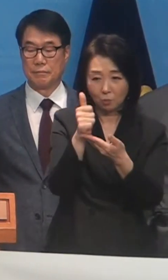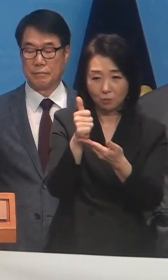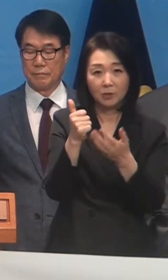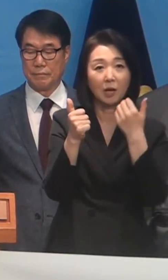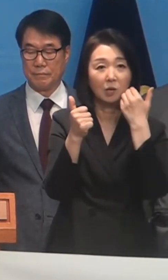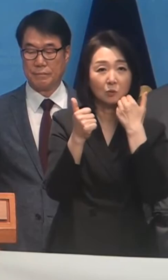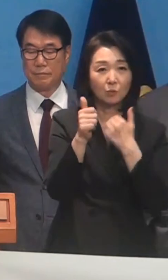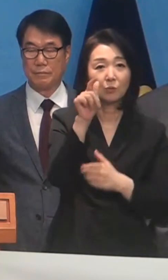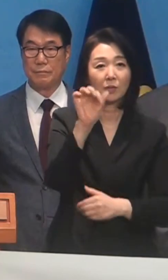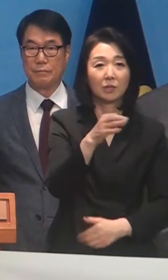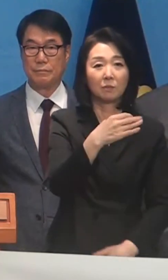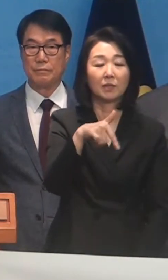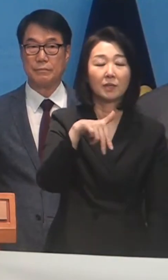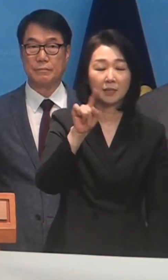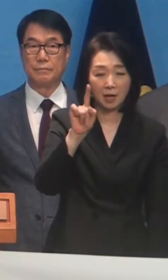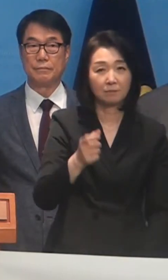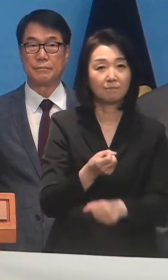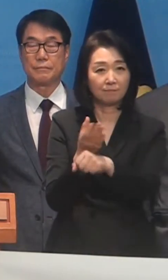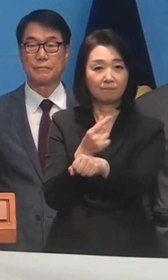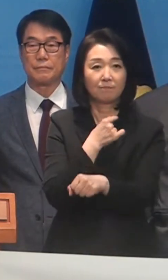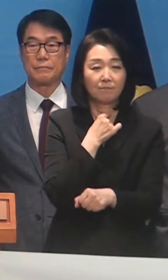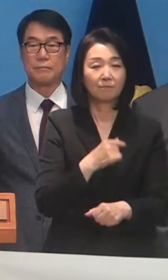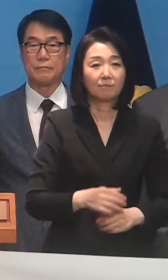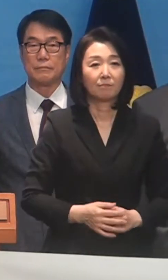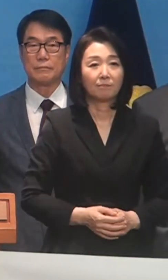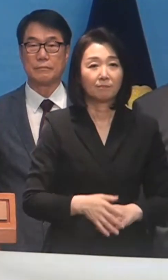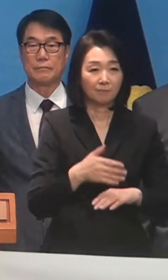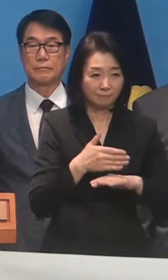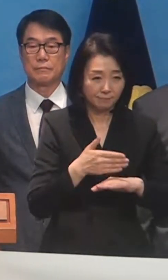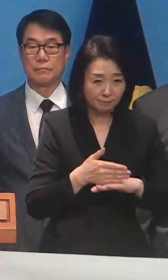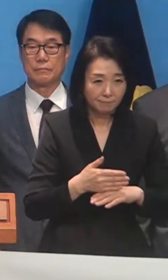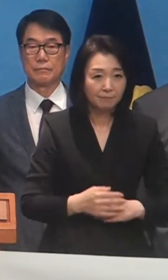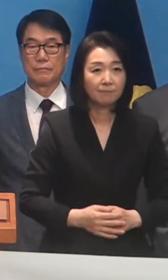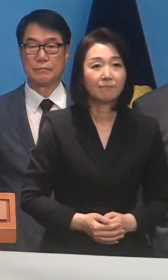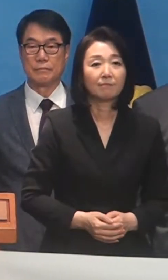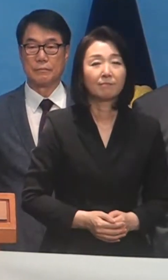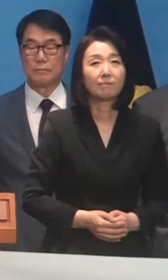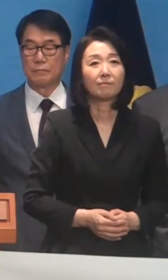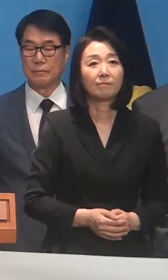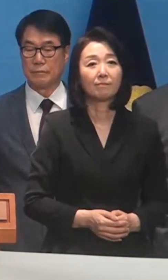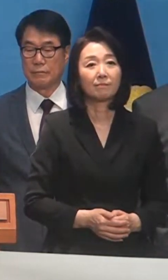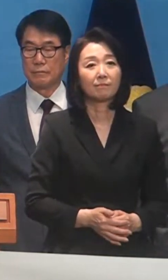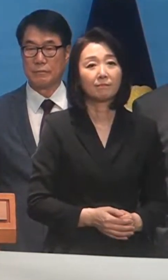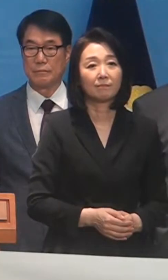직능총괄본부장이신 이미자 의원님께 전달하도록 하겠습니다. 감사합니다.